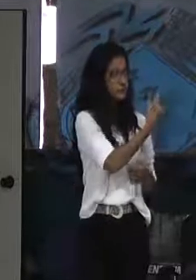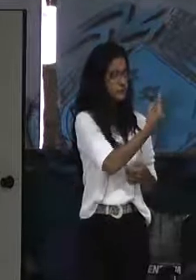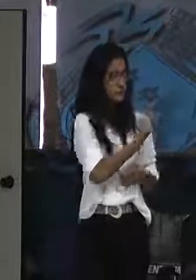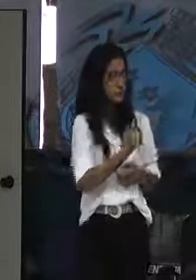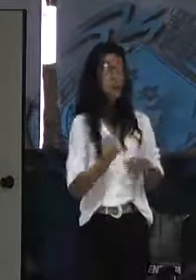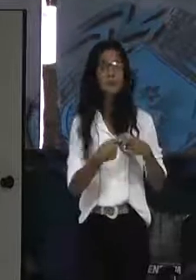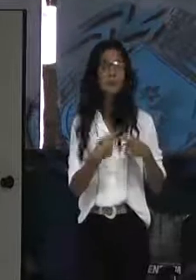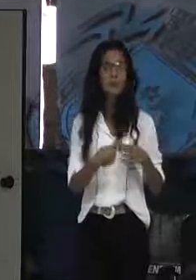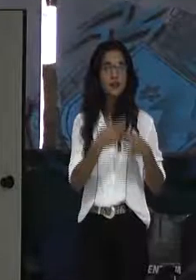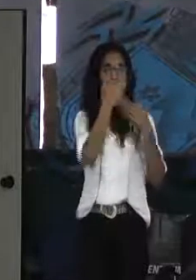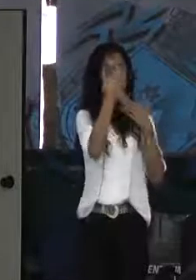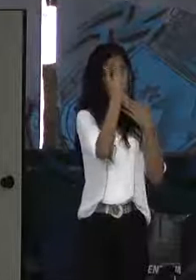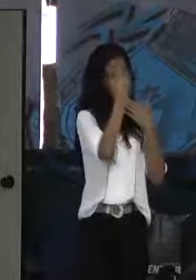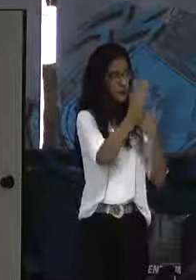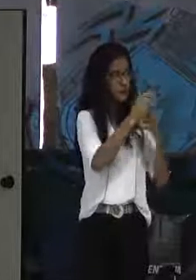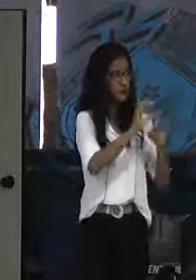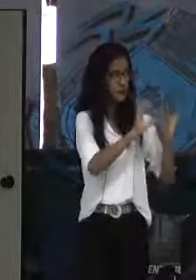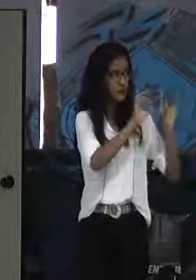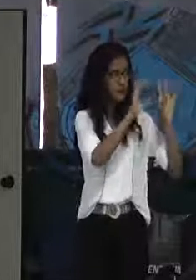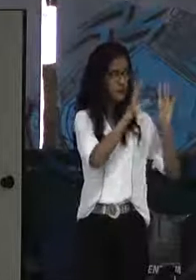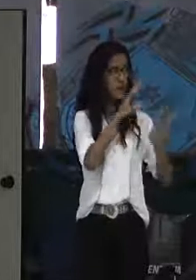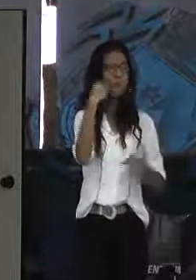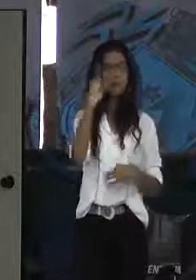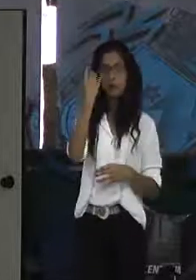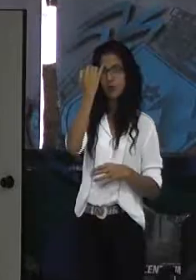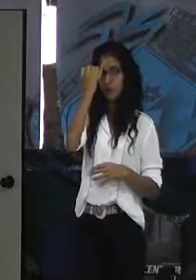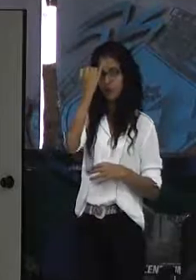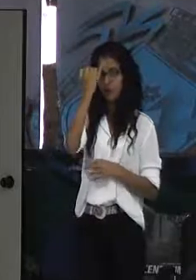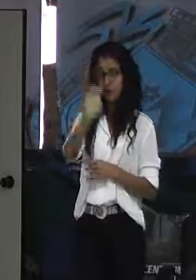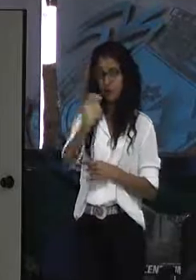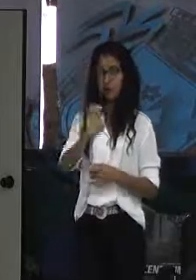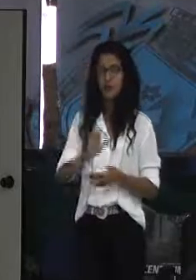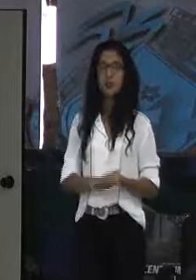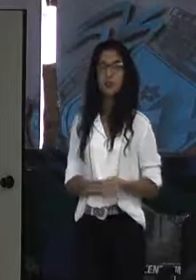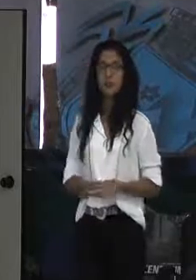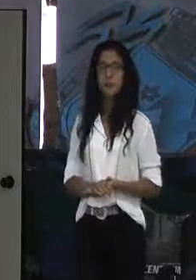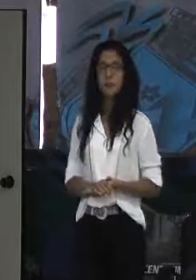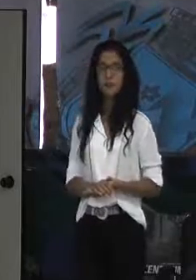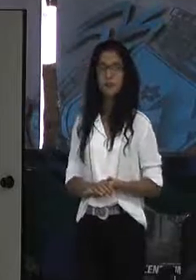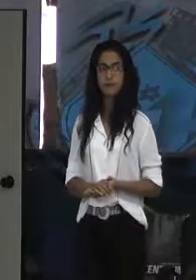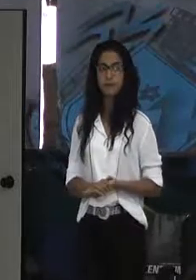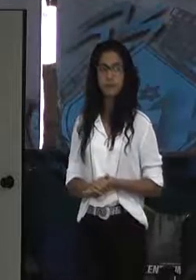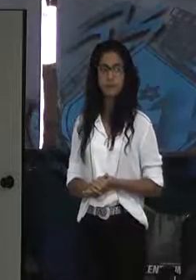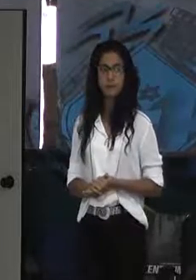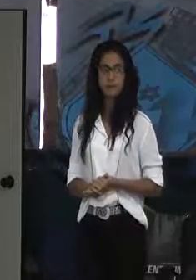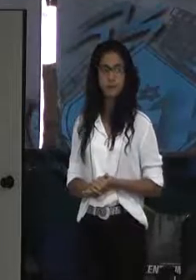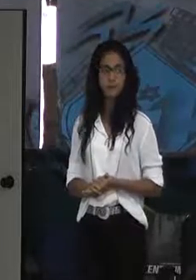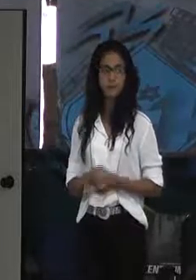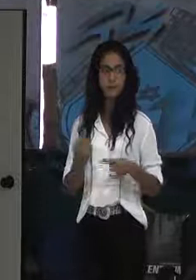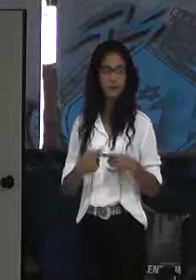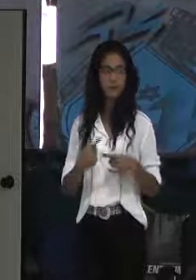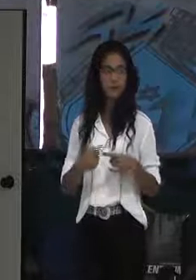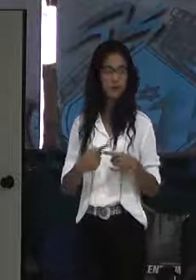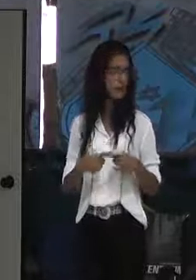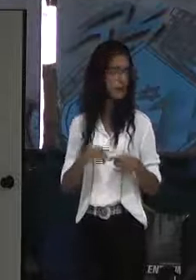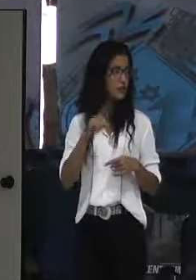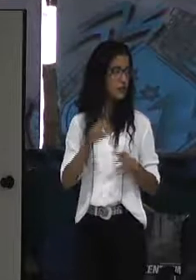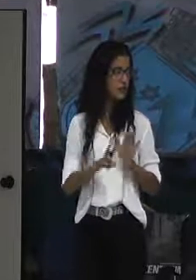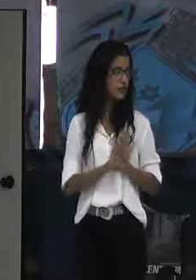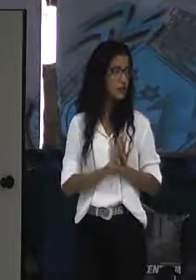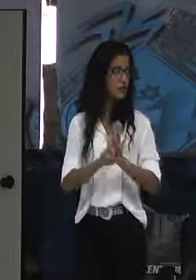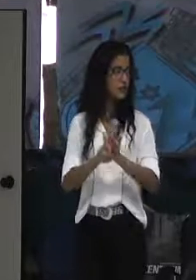especial ao vereador Ivo Evangelista, a quem nos cabe, na condição aqui de representante da Comissão